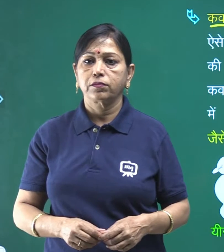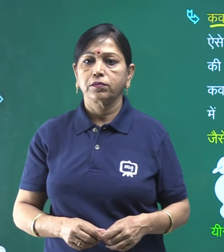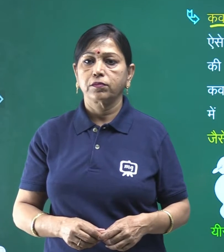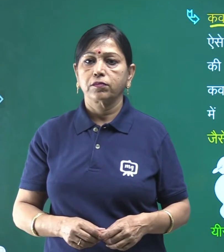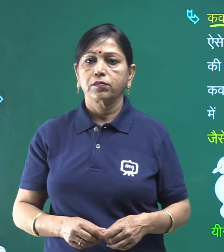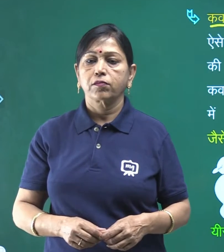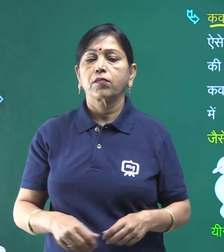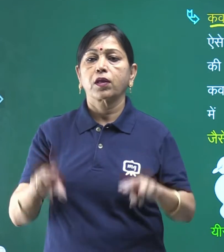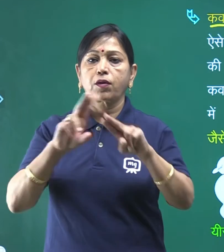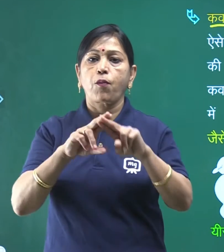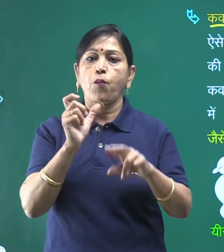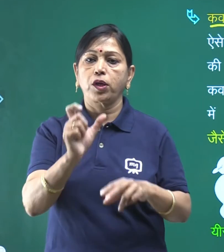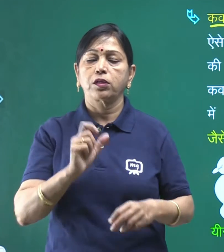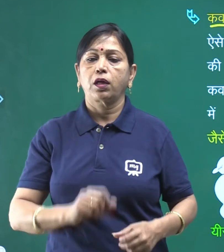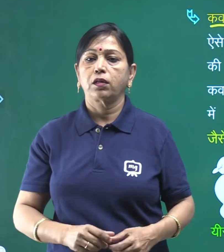कवक, फंजाई।